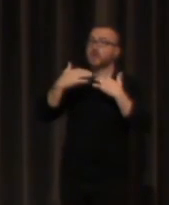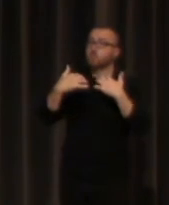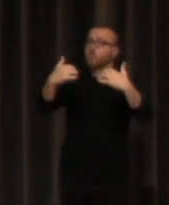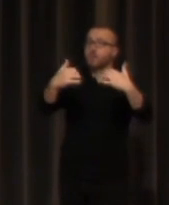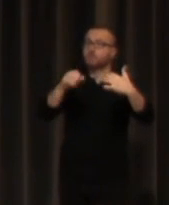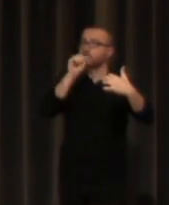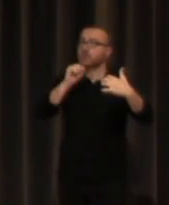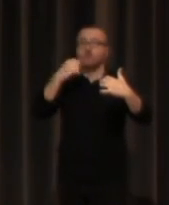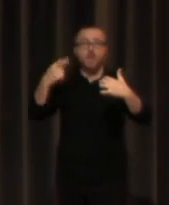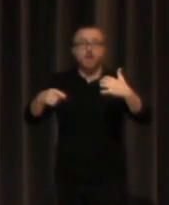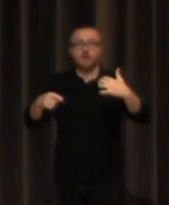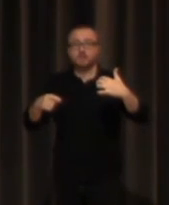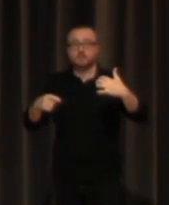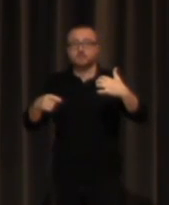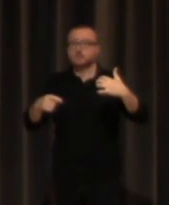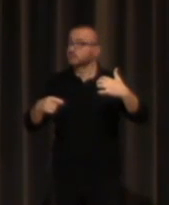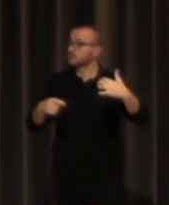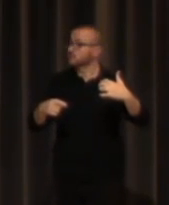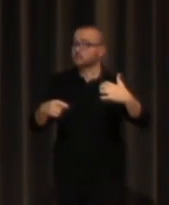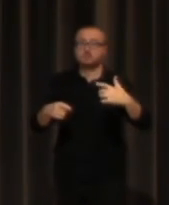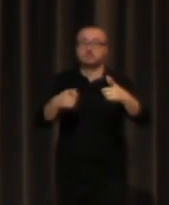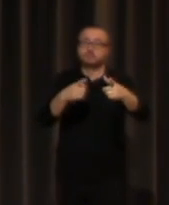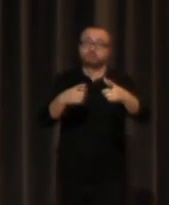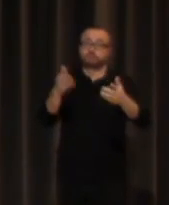No, però... Diràs ben fort, eh?